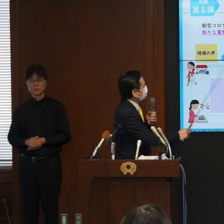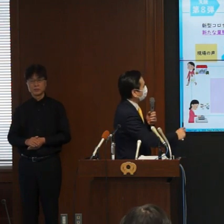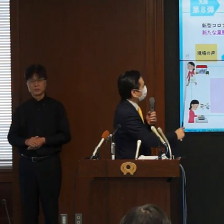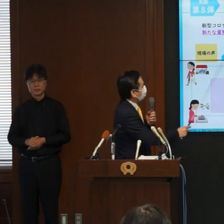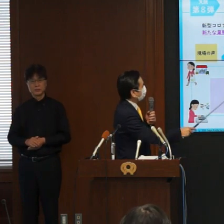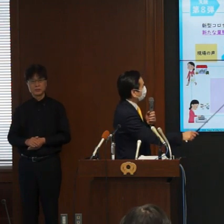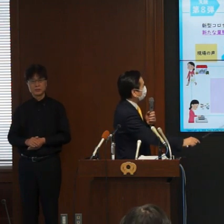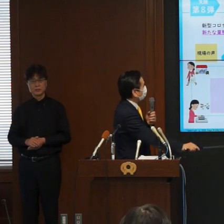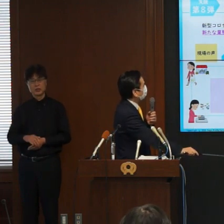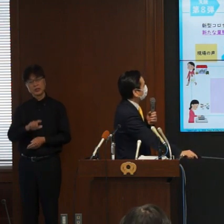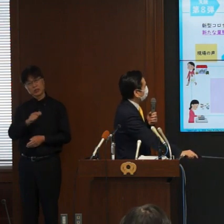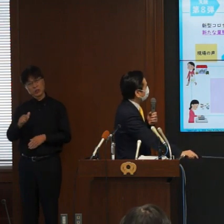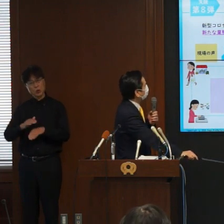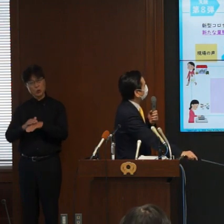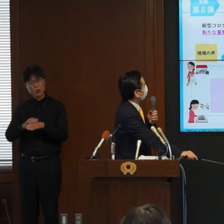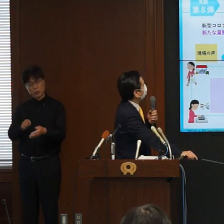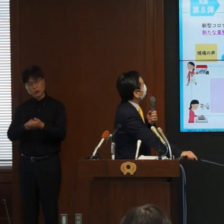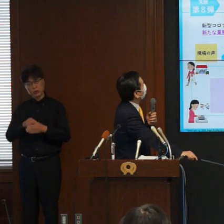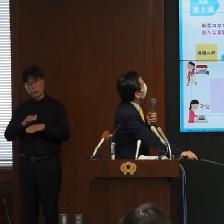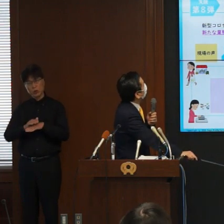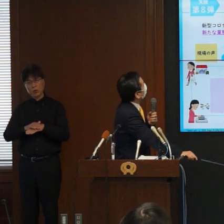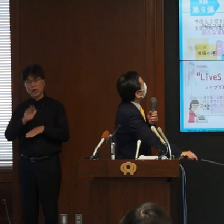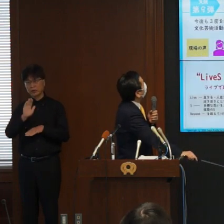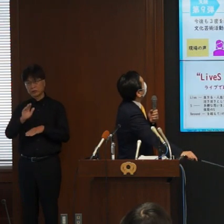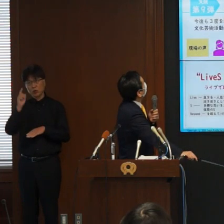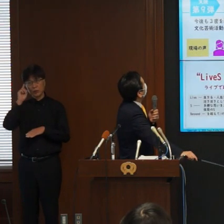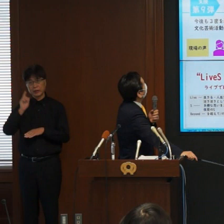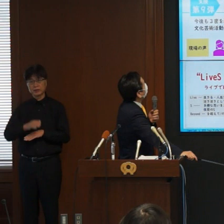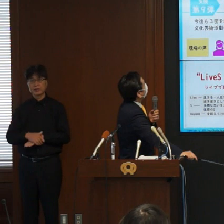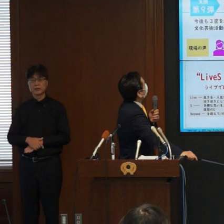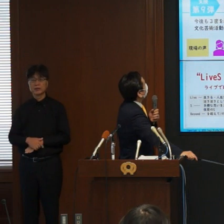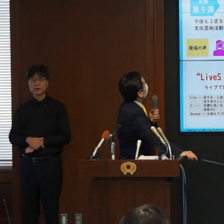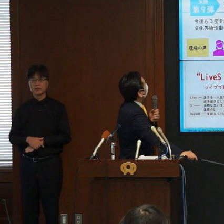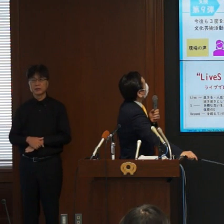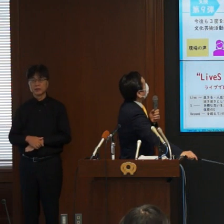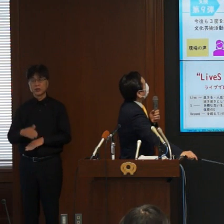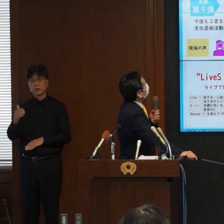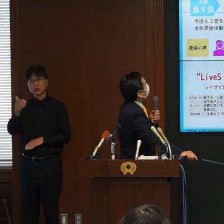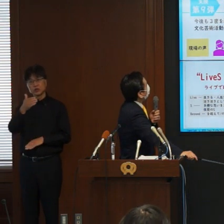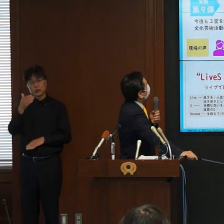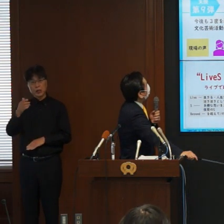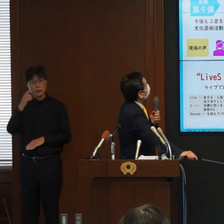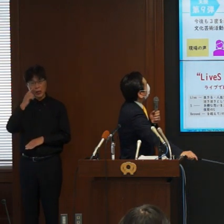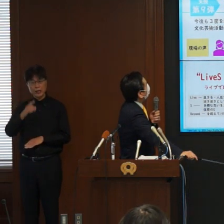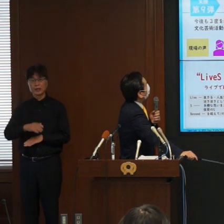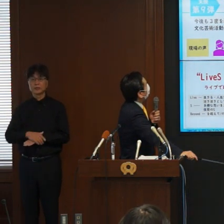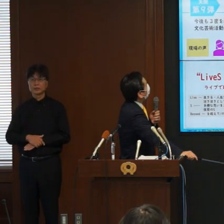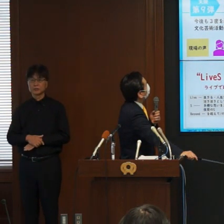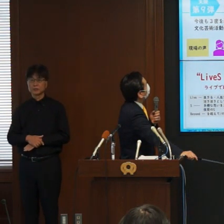まざまなやり方があると思います。はい、それから第9弾として、